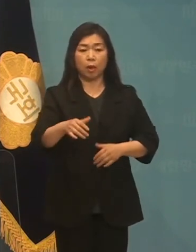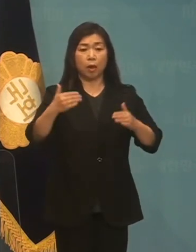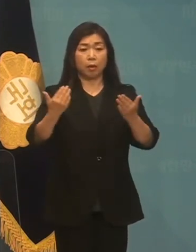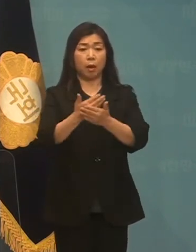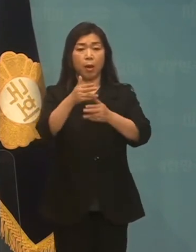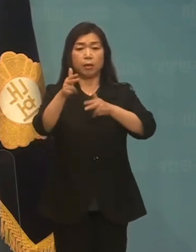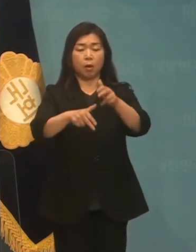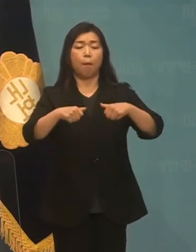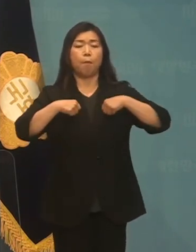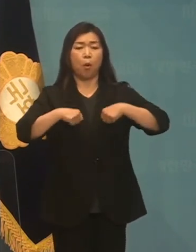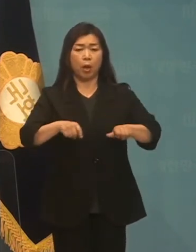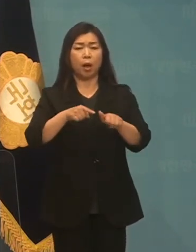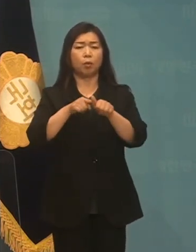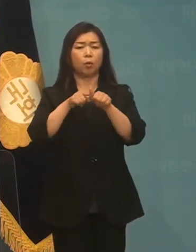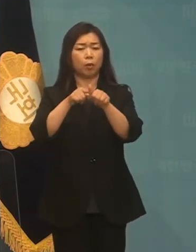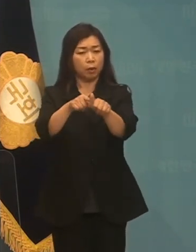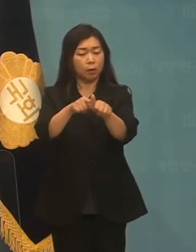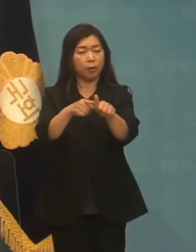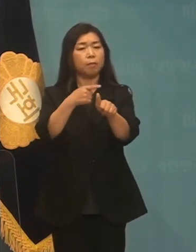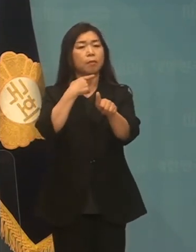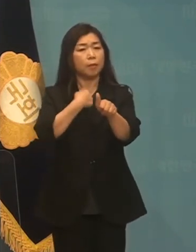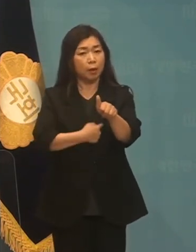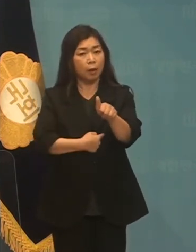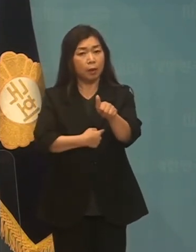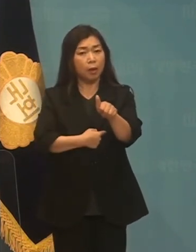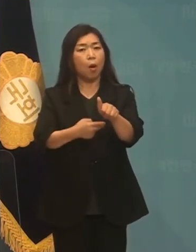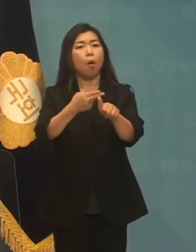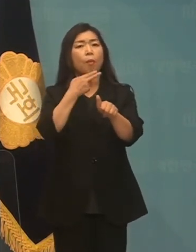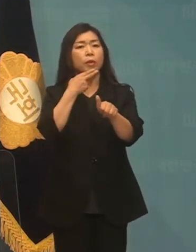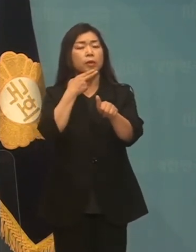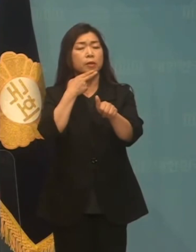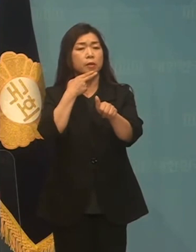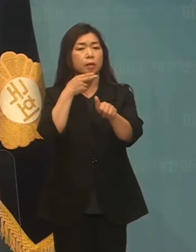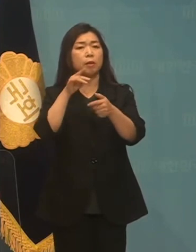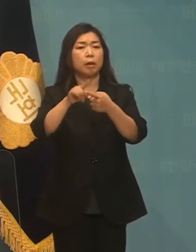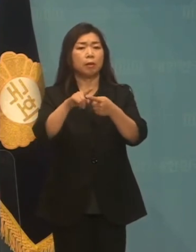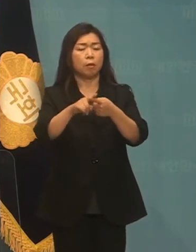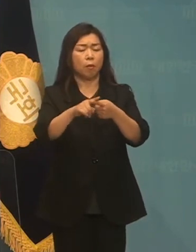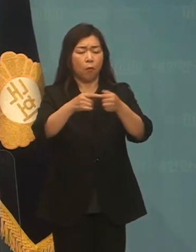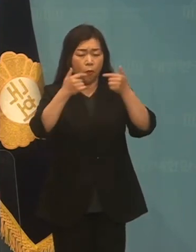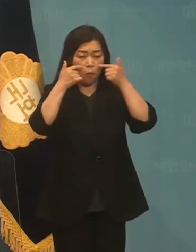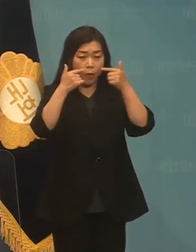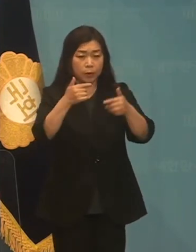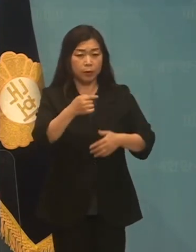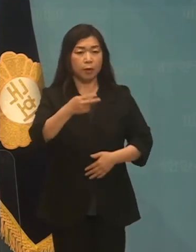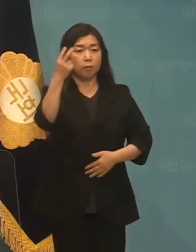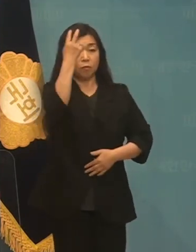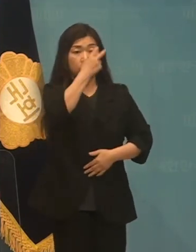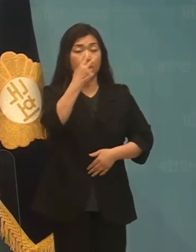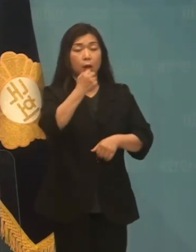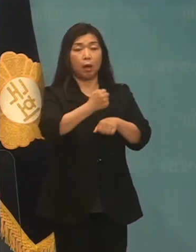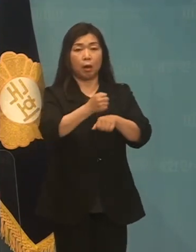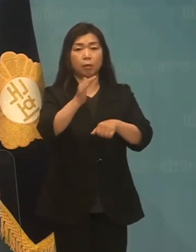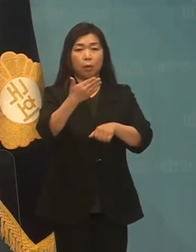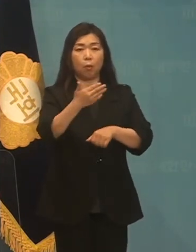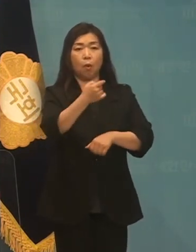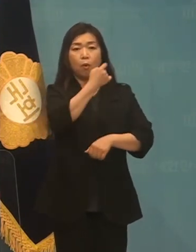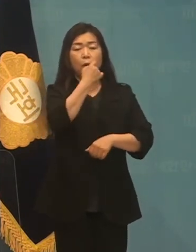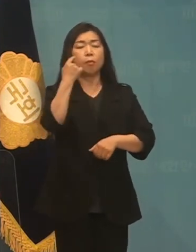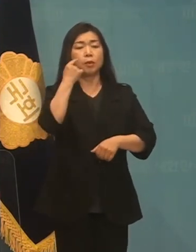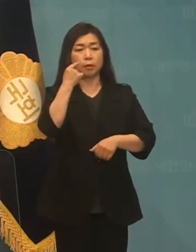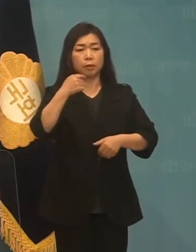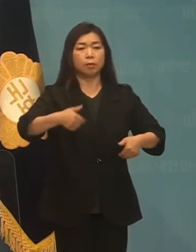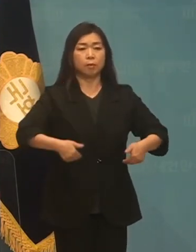포기하도록 정말로 압박한 적이 없는지 철저히 수사,